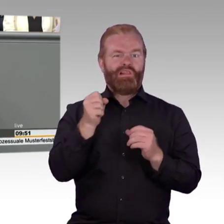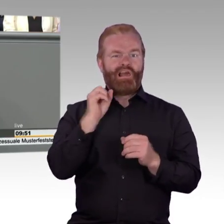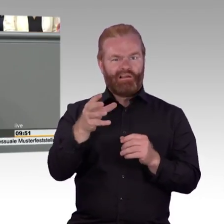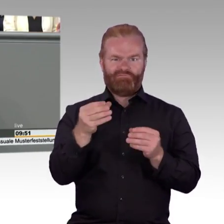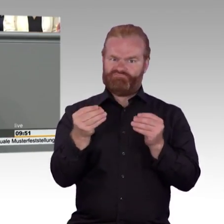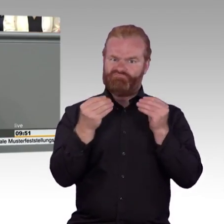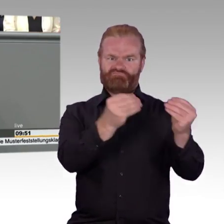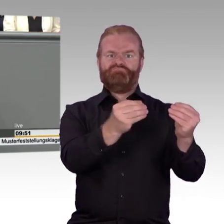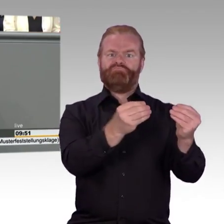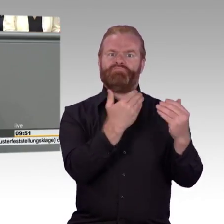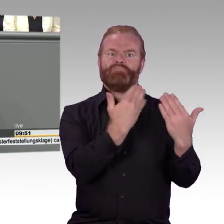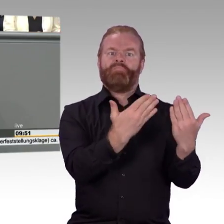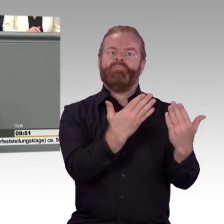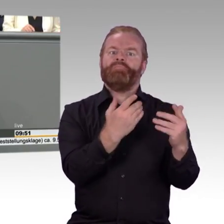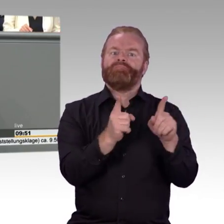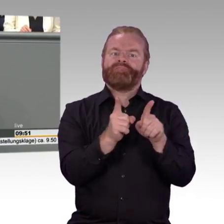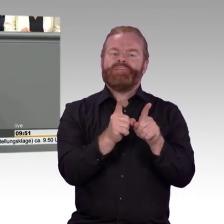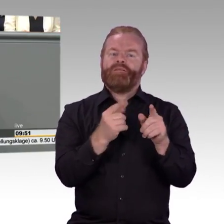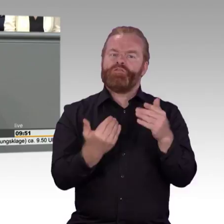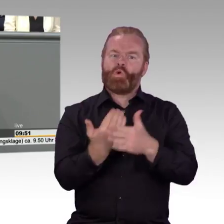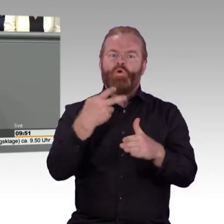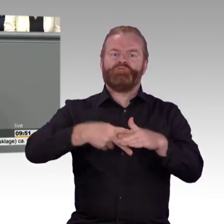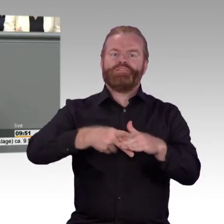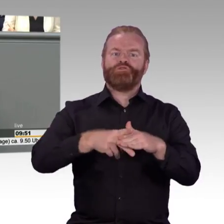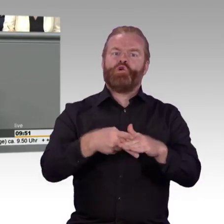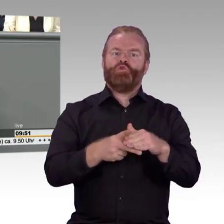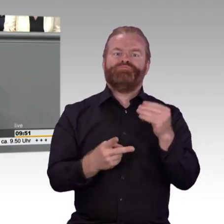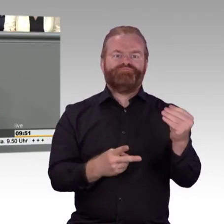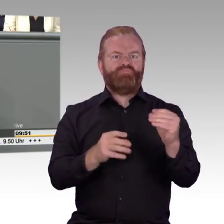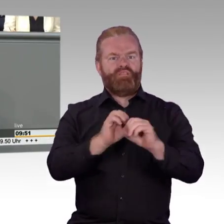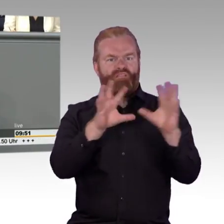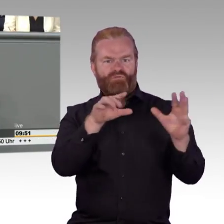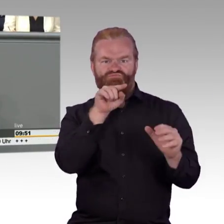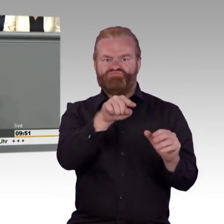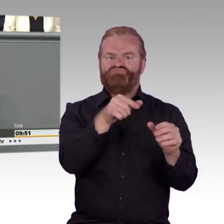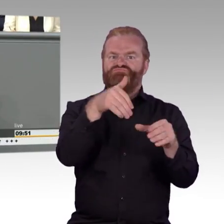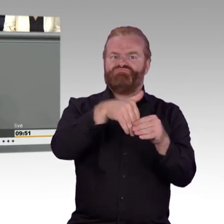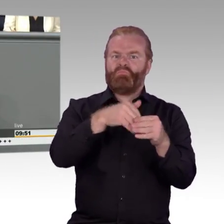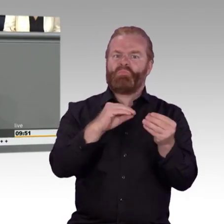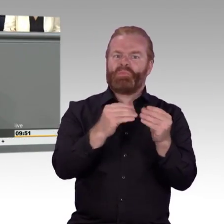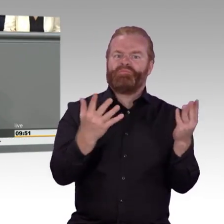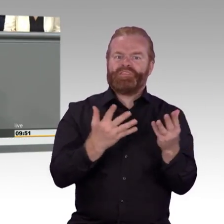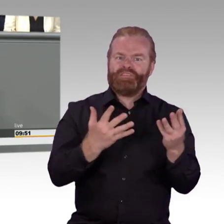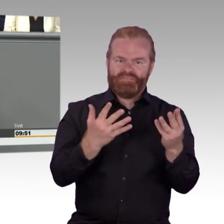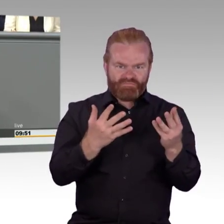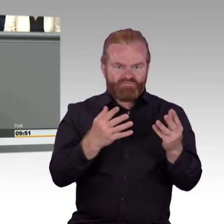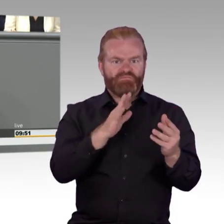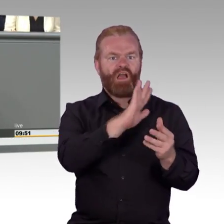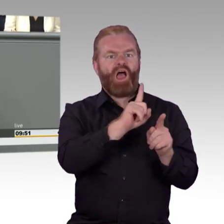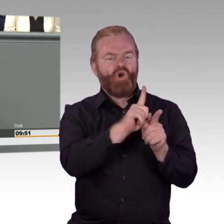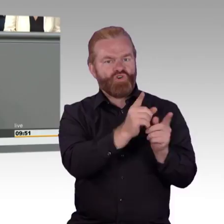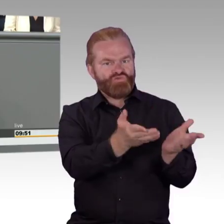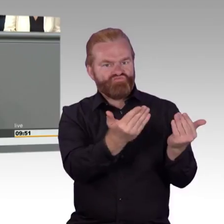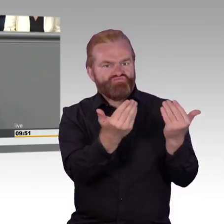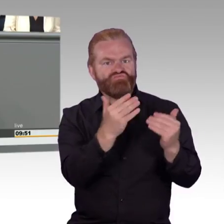setzen wir ein Interesse des Verbrauchers um. Sie können sich ohne größeres Prozesskostenrisiko an der Klärung